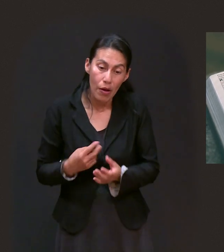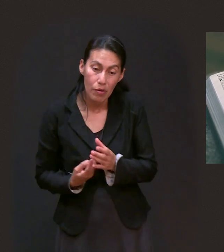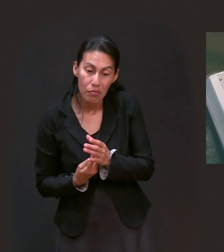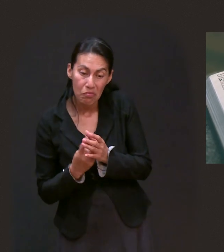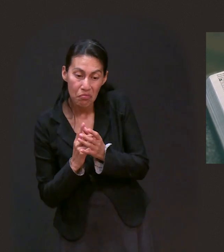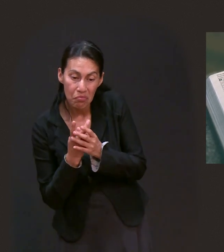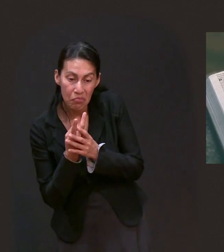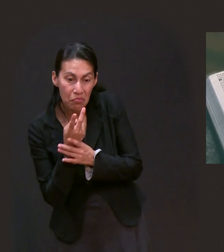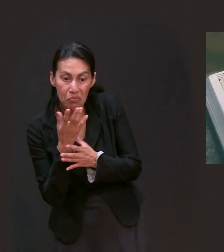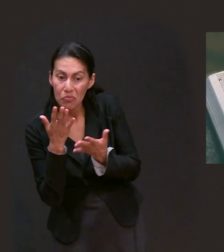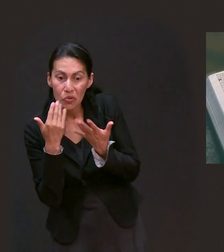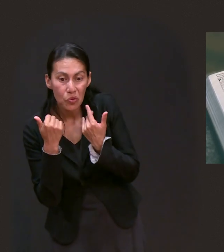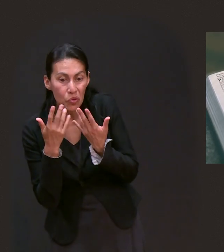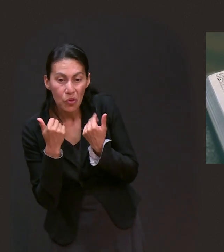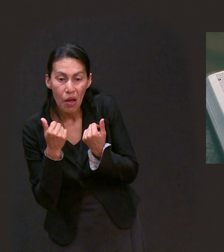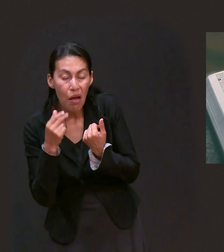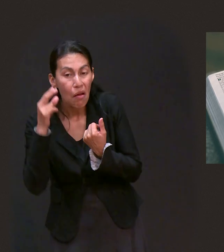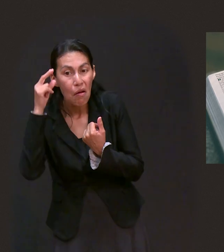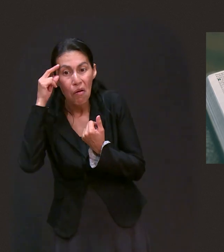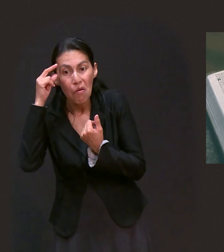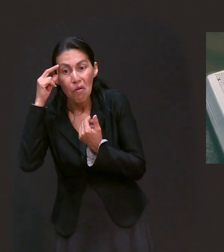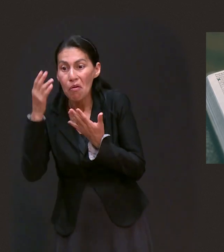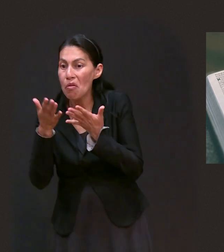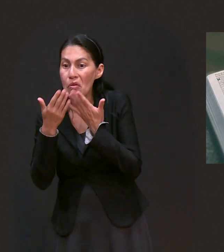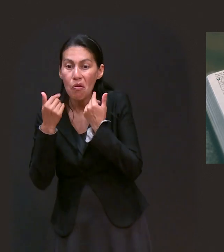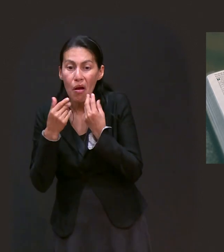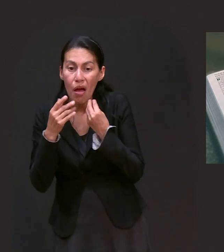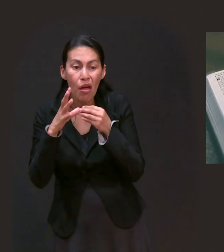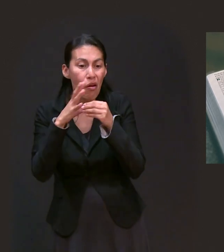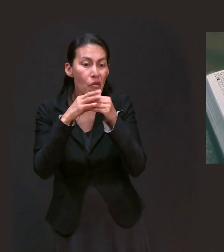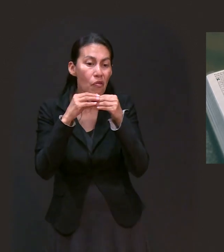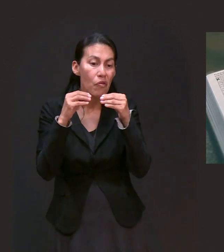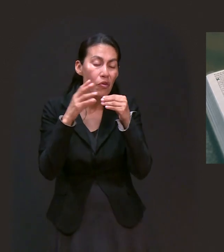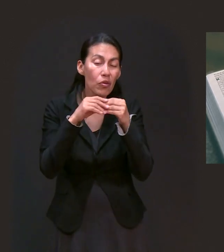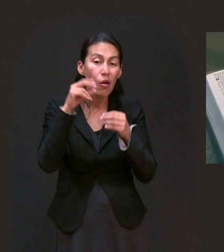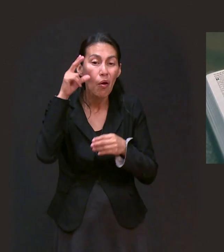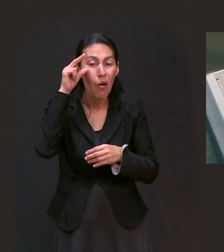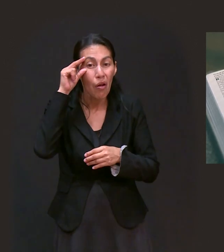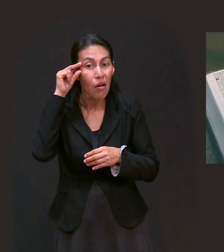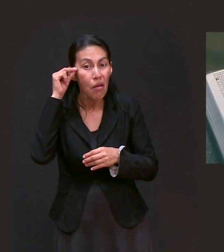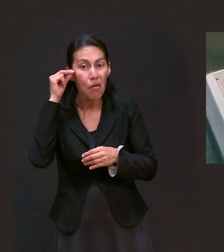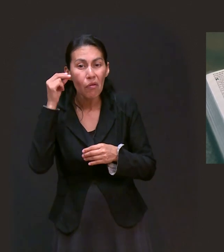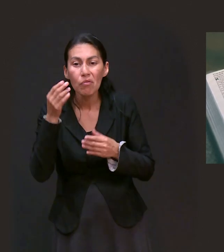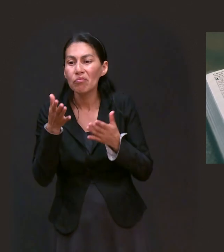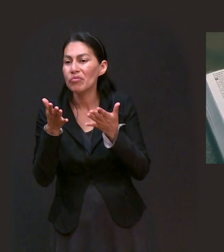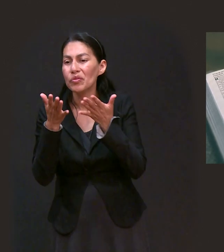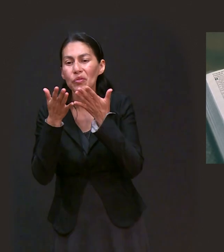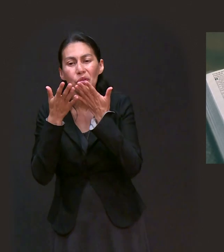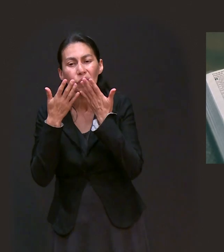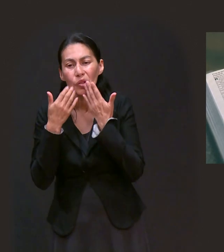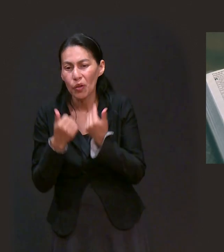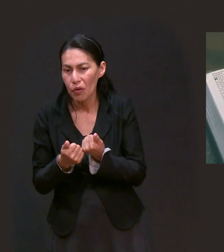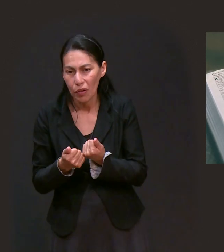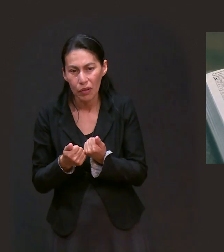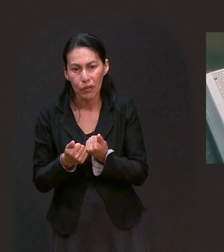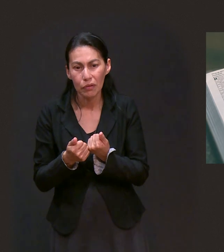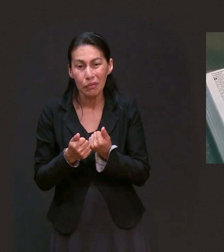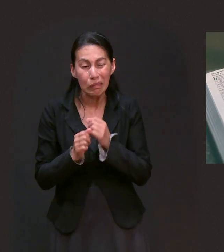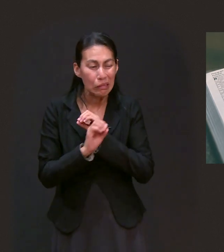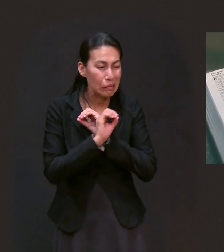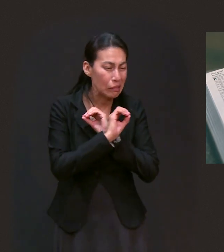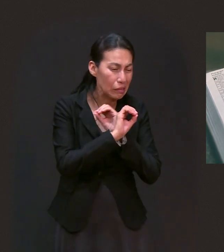aunque la higuera no florezca ni haya fruto en las vides aunque falte el fruto del olivo